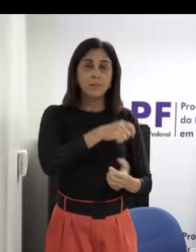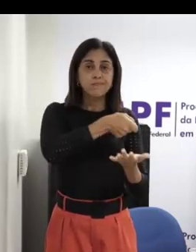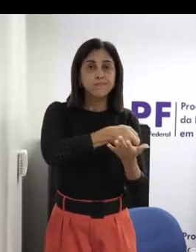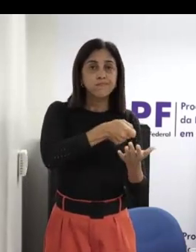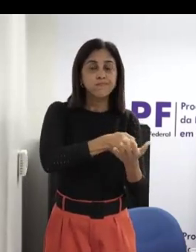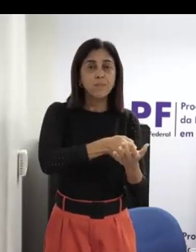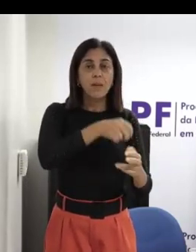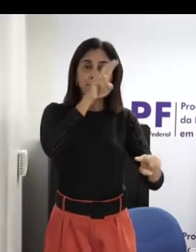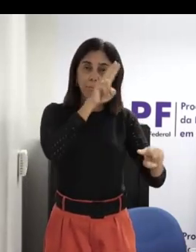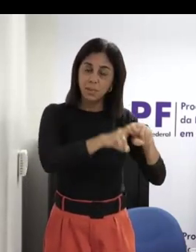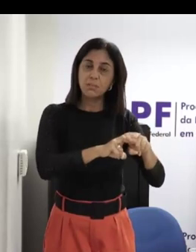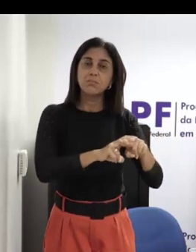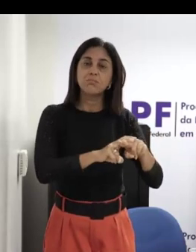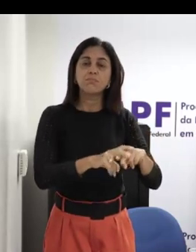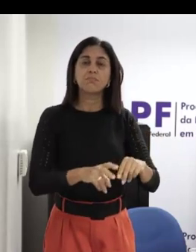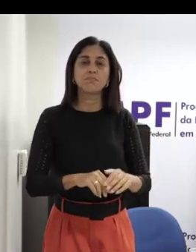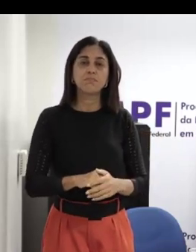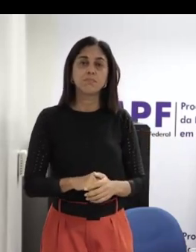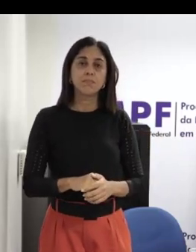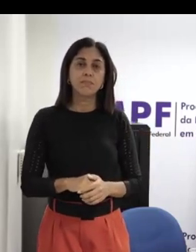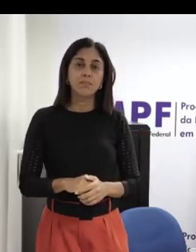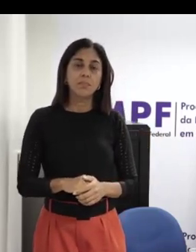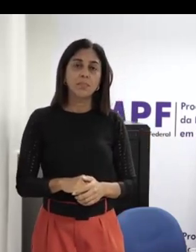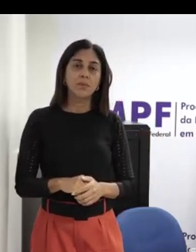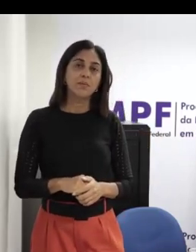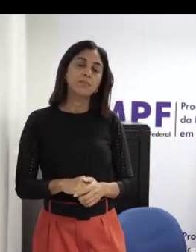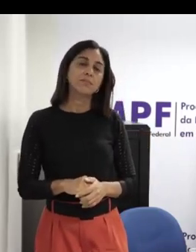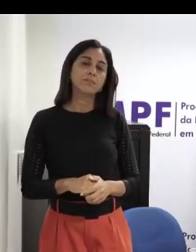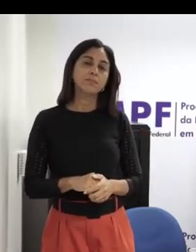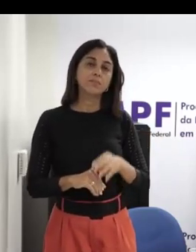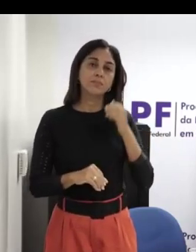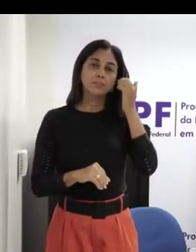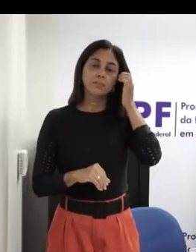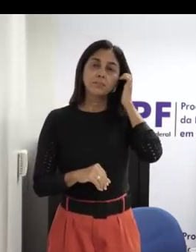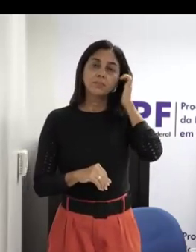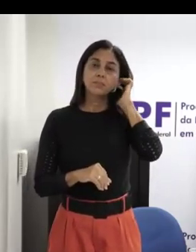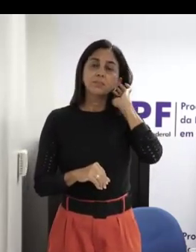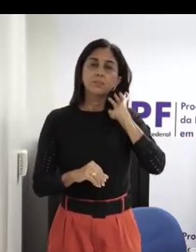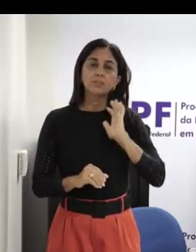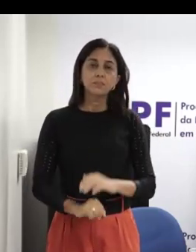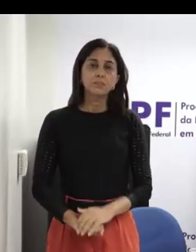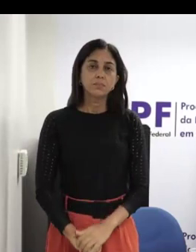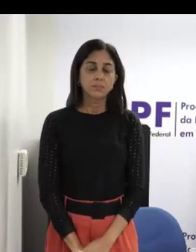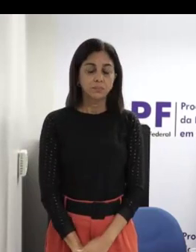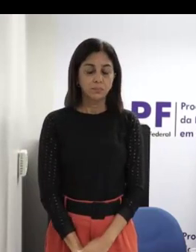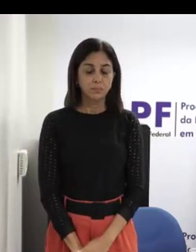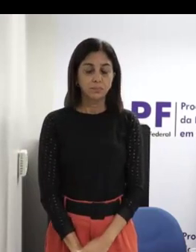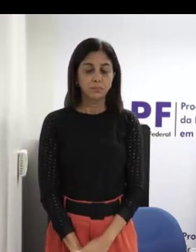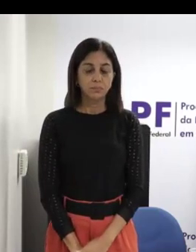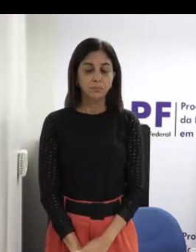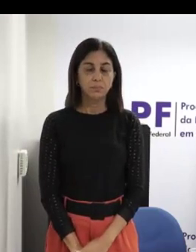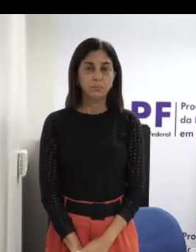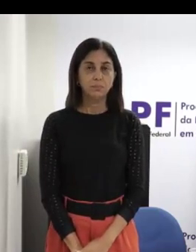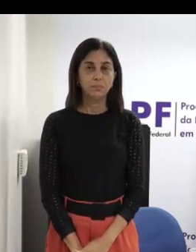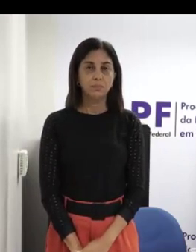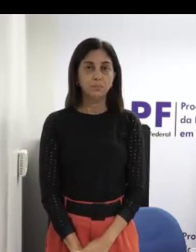Justiça tem dificuldade com a prova agora o que que é é importante nisso e contar com uma